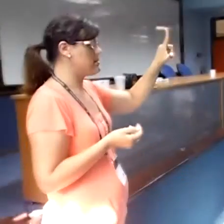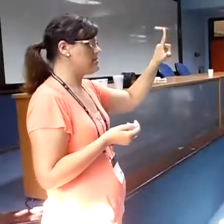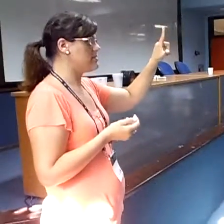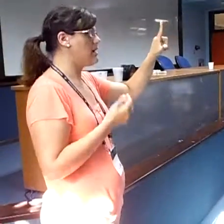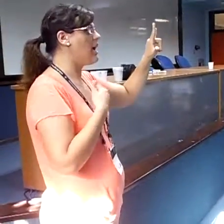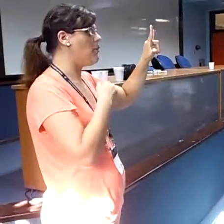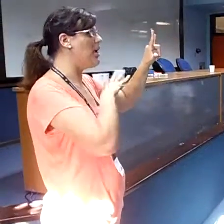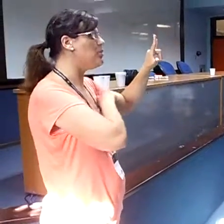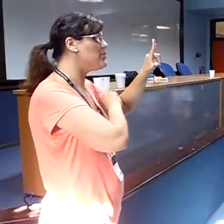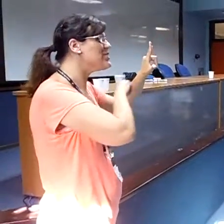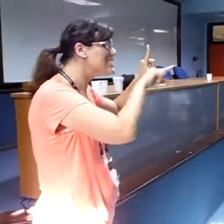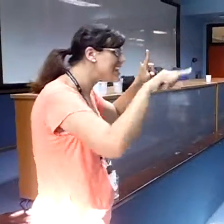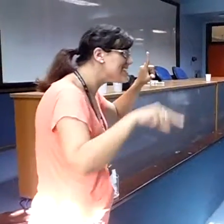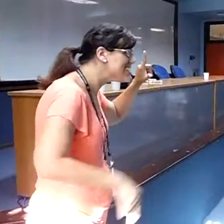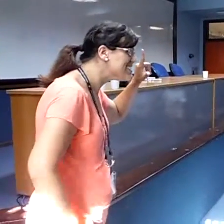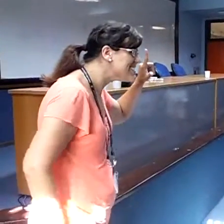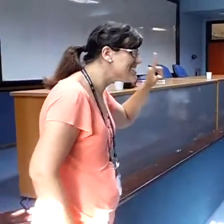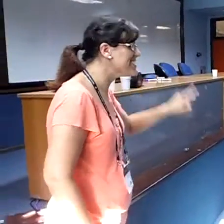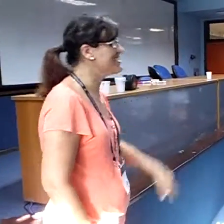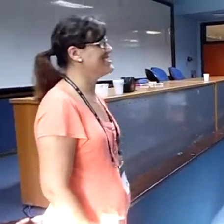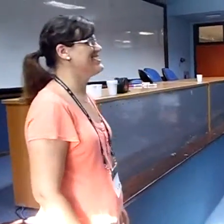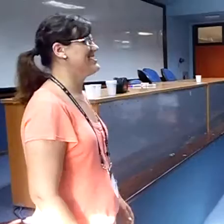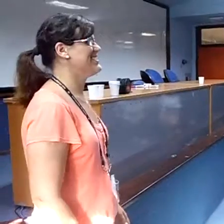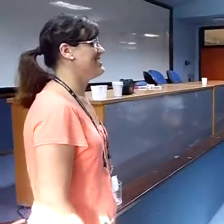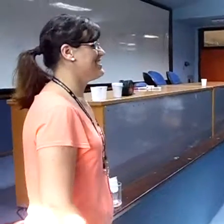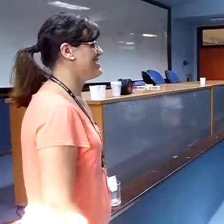É o sinal de I love you. Eu amo você.